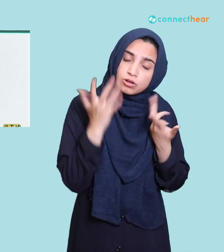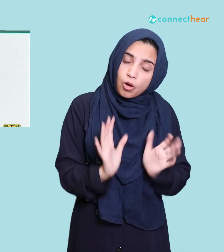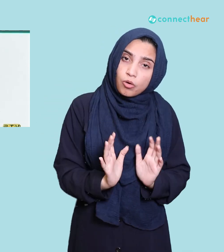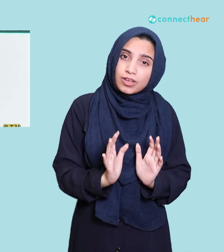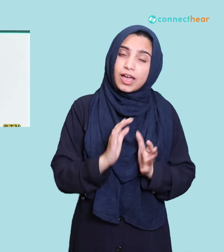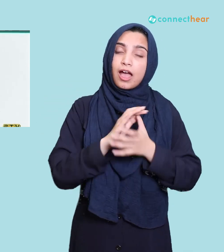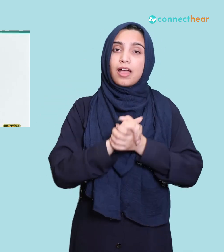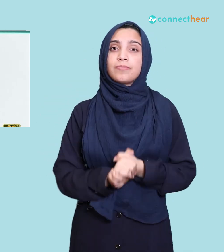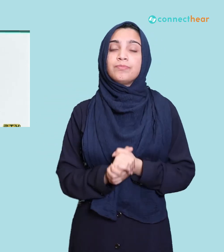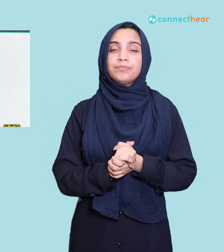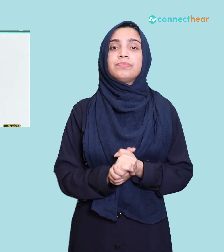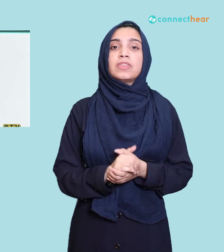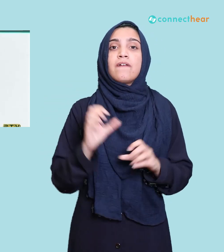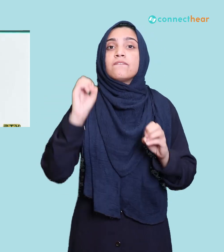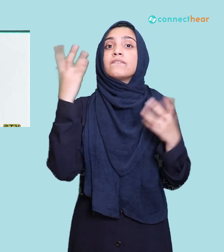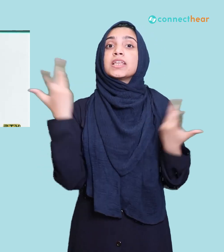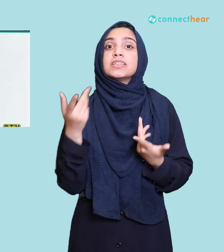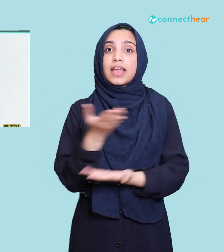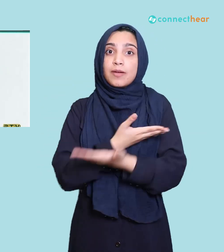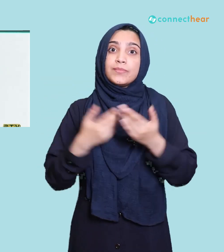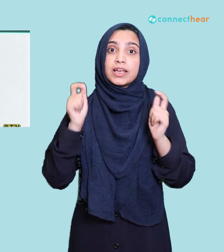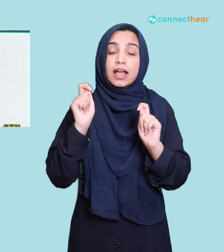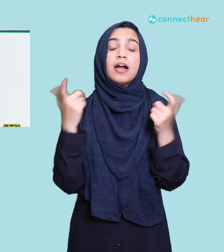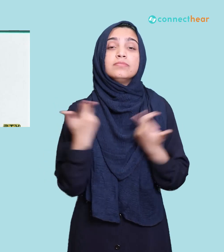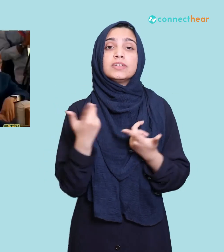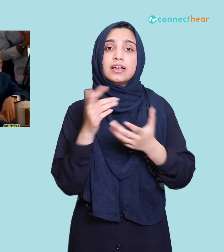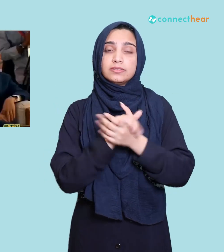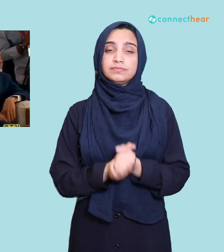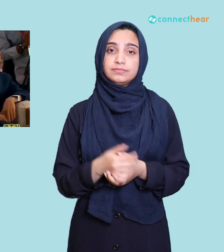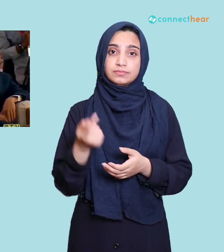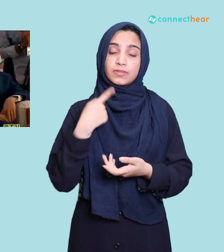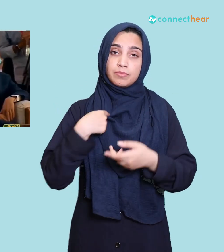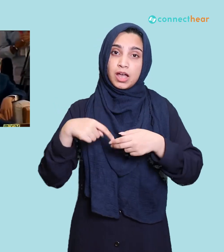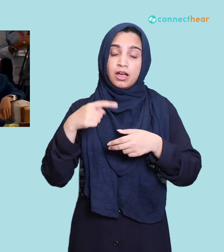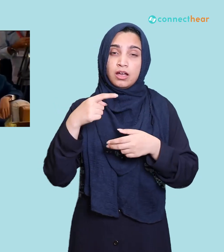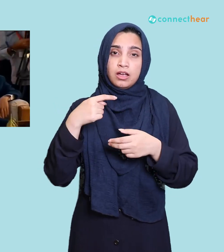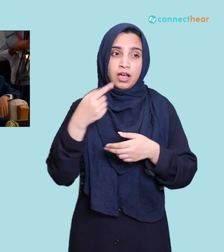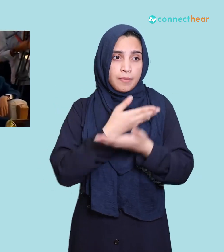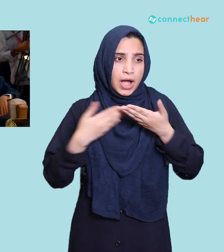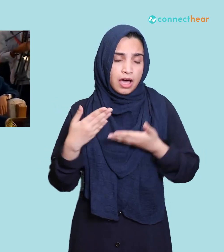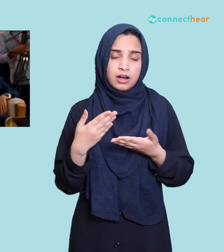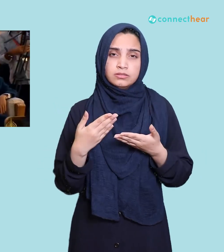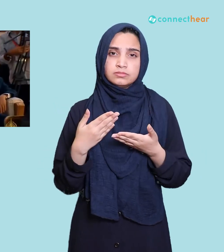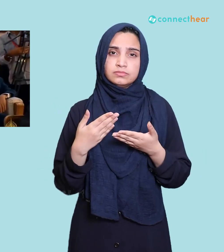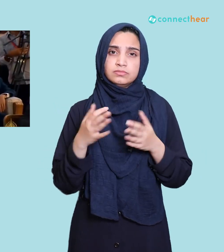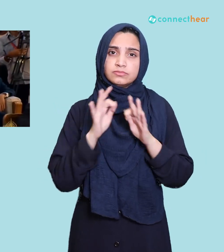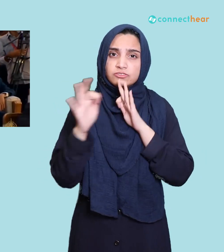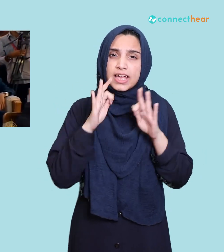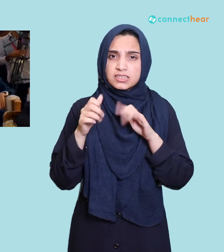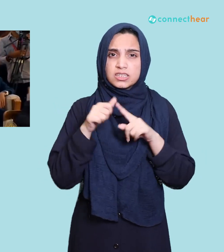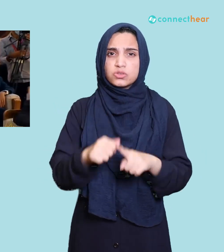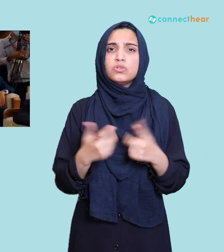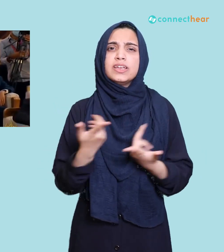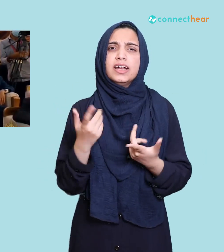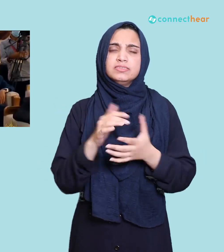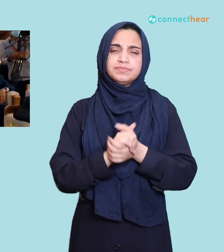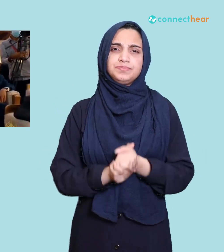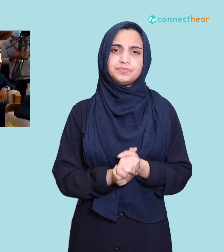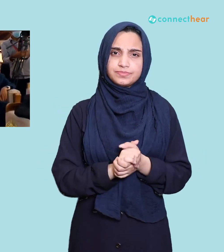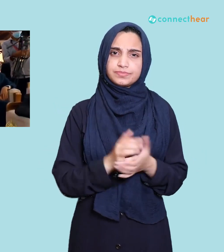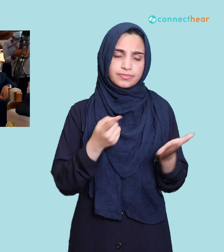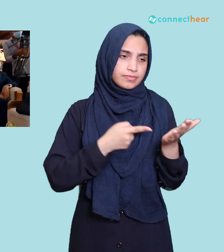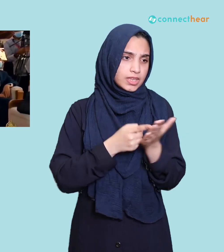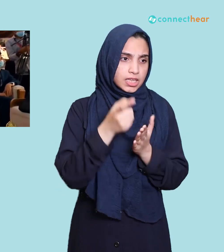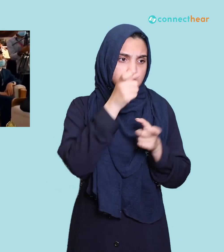ہم نے جو سب سے بڑا فیصلہ کیا کہ جو ہمارے کسان تھے، ہم نے ان کو کہا کہ جو یہ